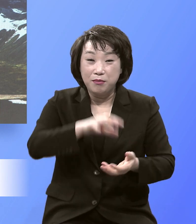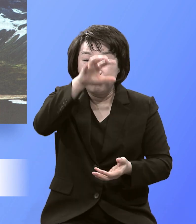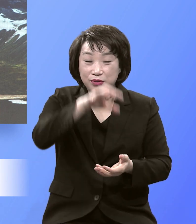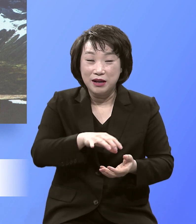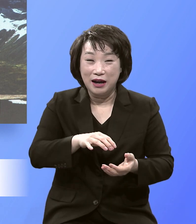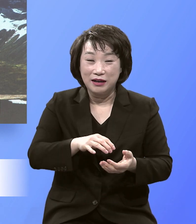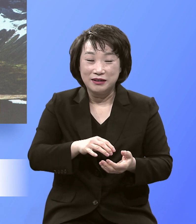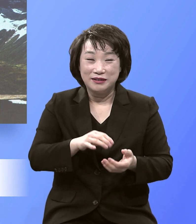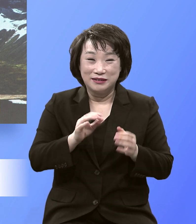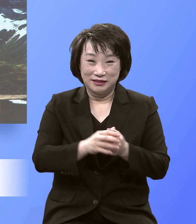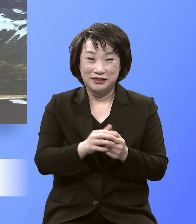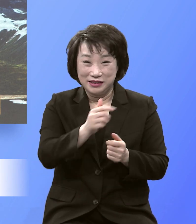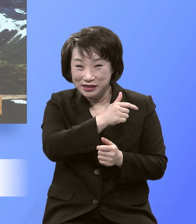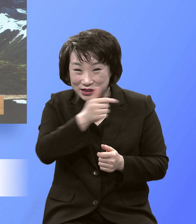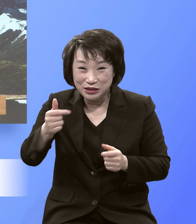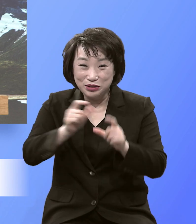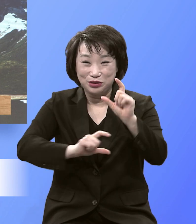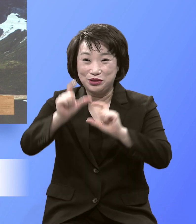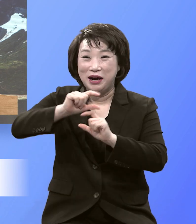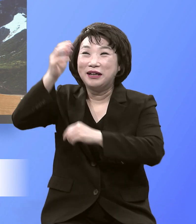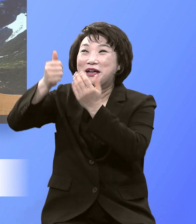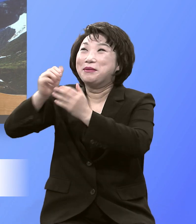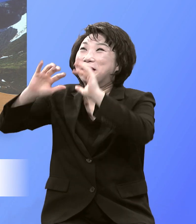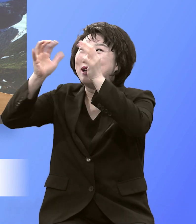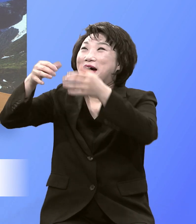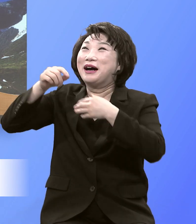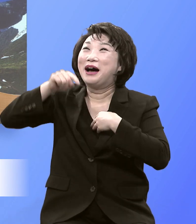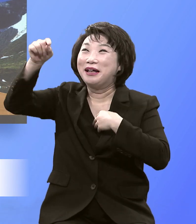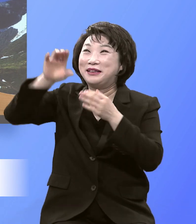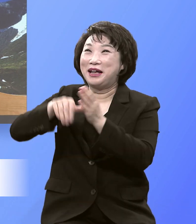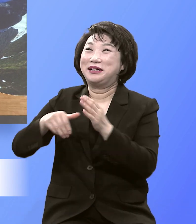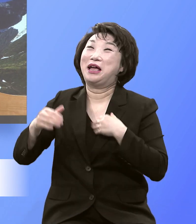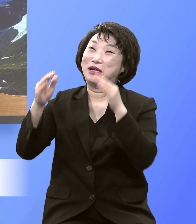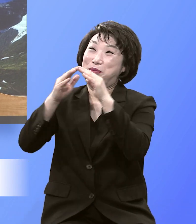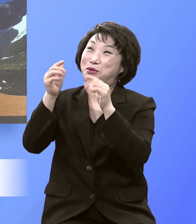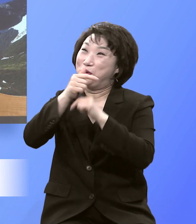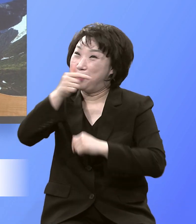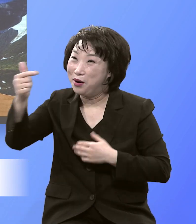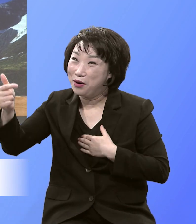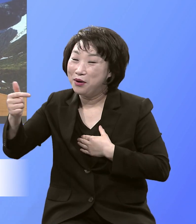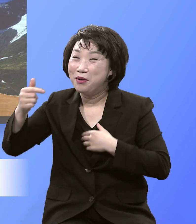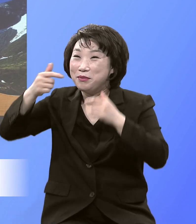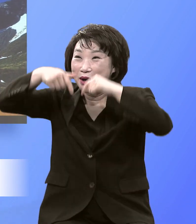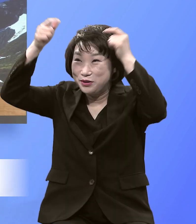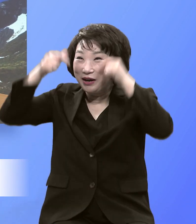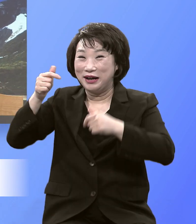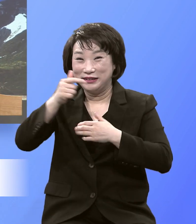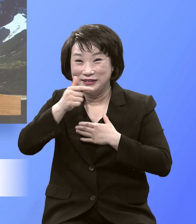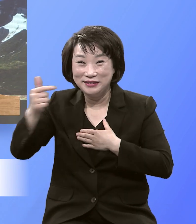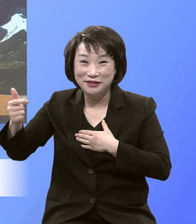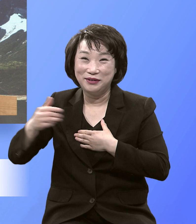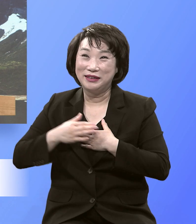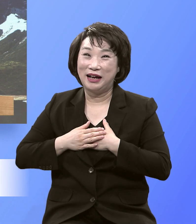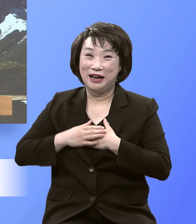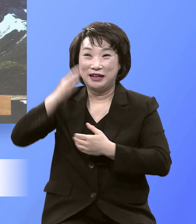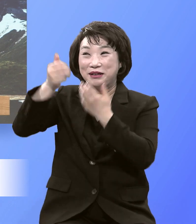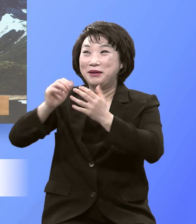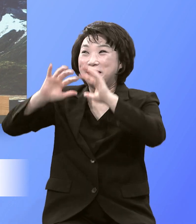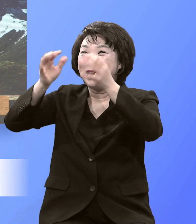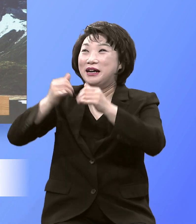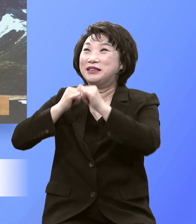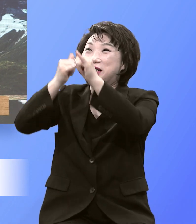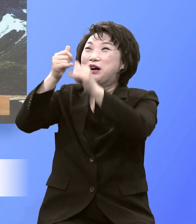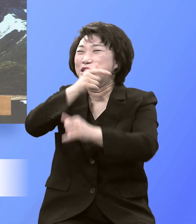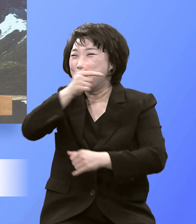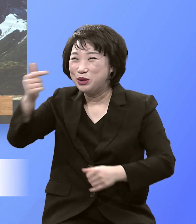많을수록 클수록 하늘의 집도 크고 하늘의 밀류관도 크고 하늘의 상도